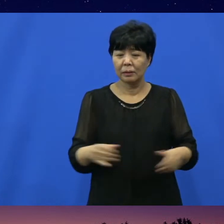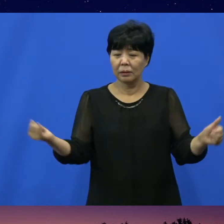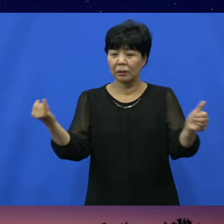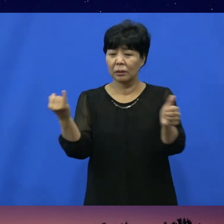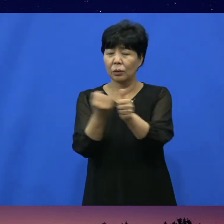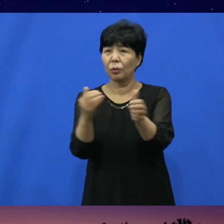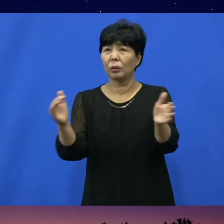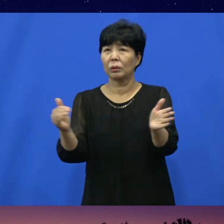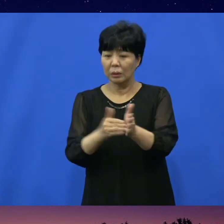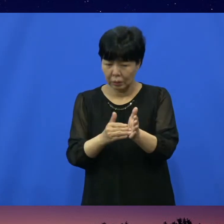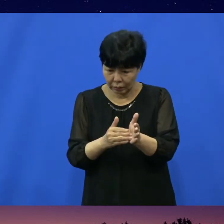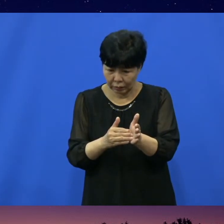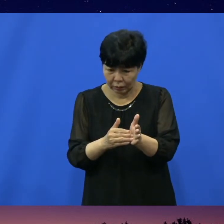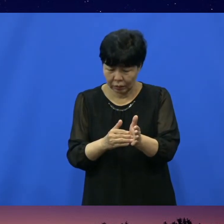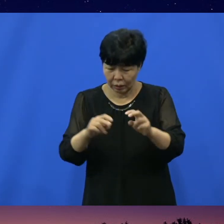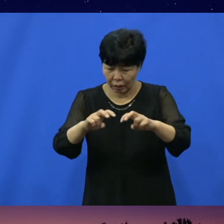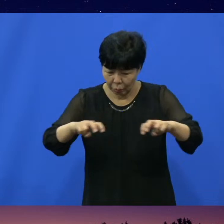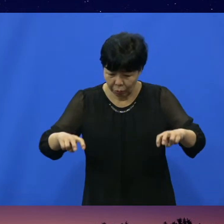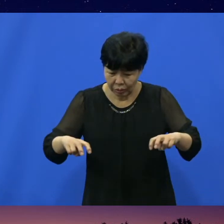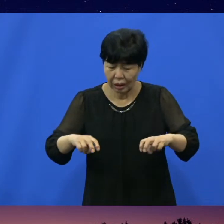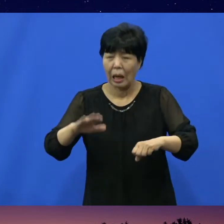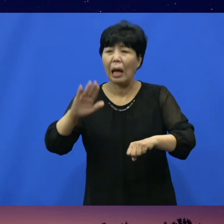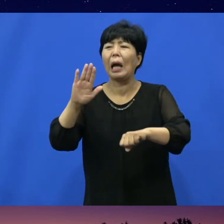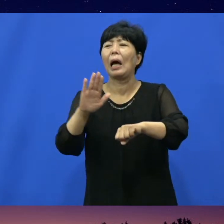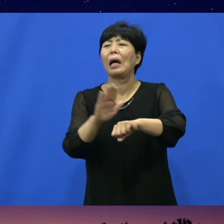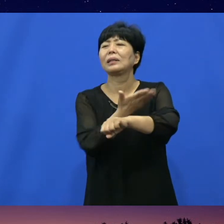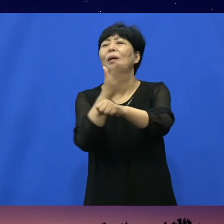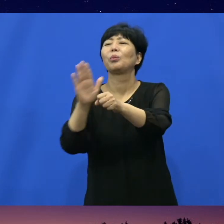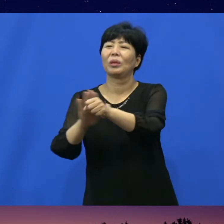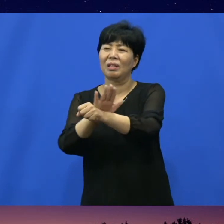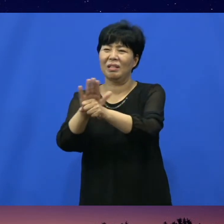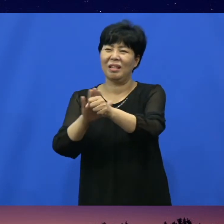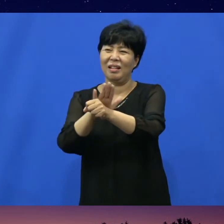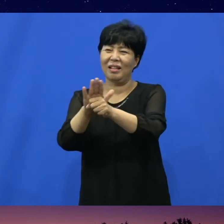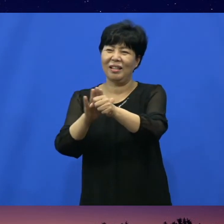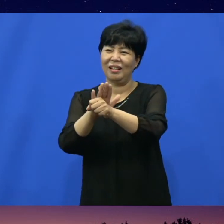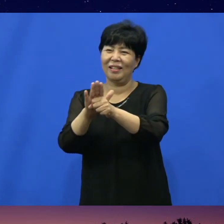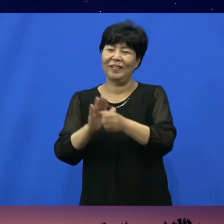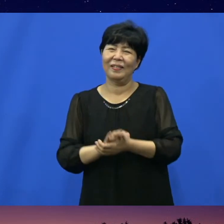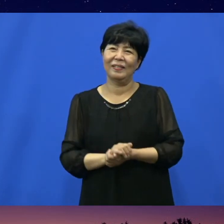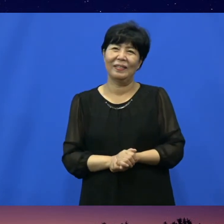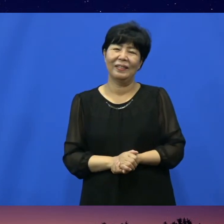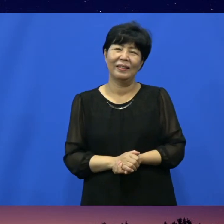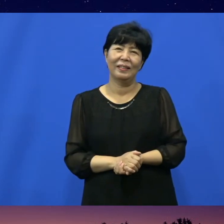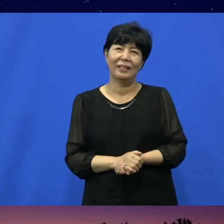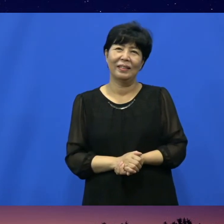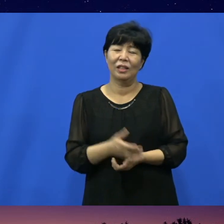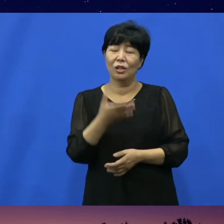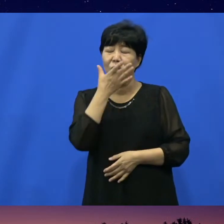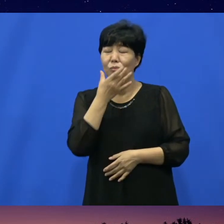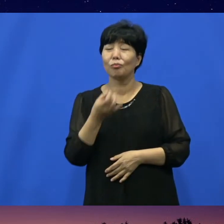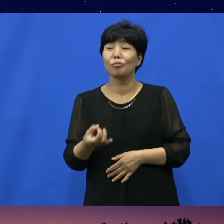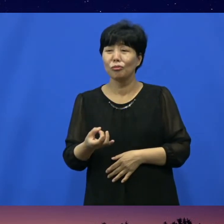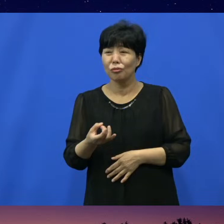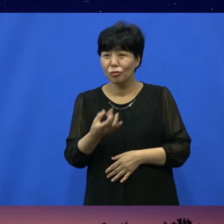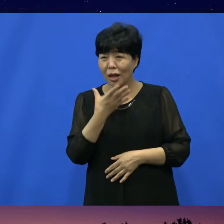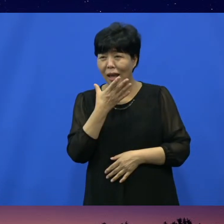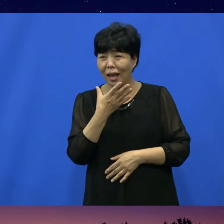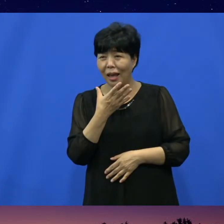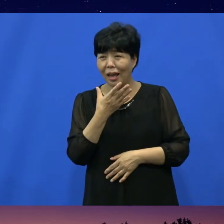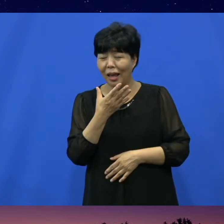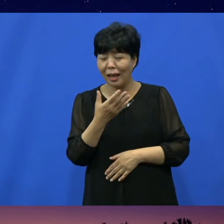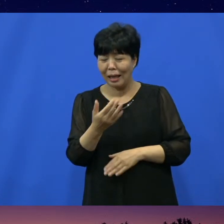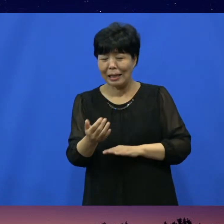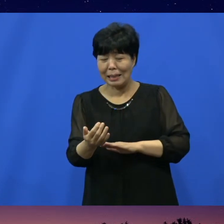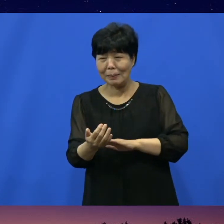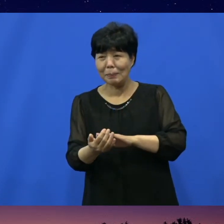이런 왜곡된 사랑이 나오는 거죠. 이미 그게 설계되어 있는 거죠, 내면에. 그러니까 불행은 이미 예견되어 있는 거예요.